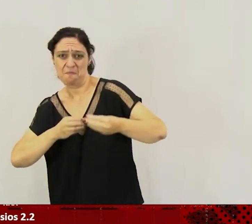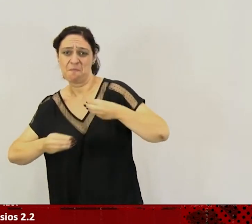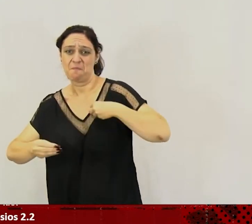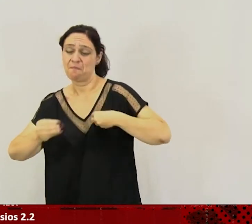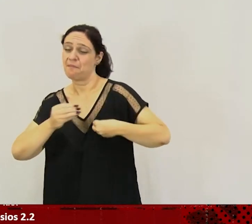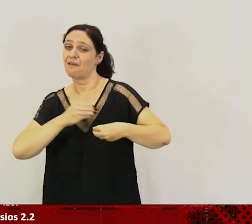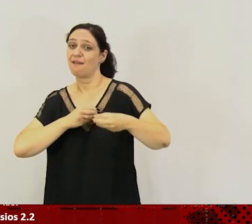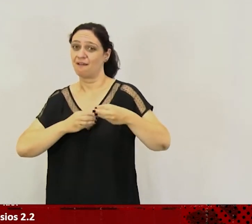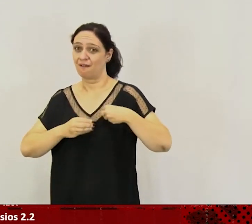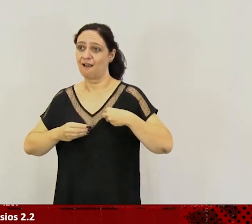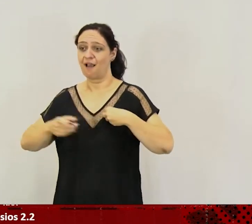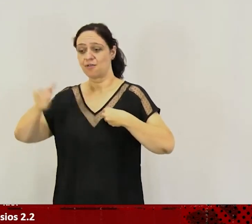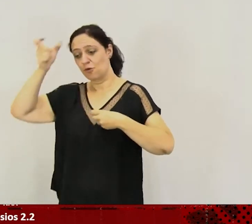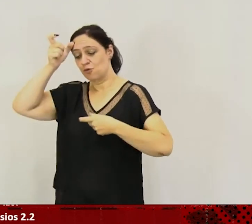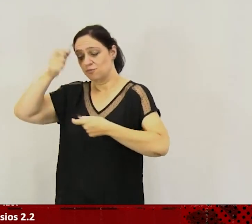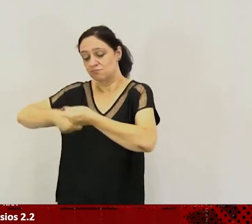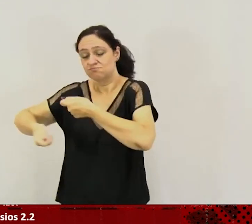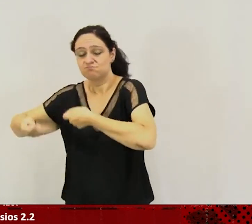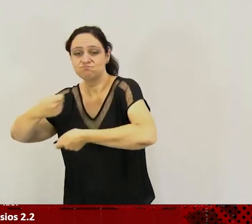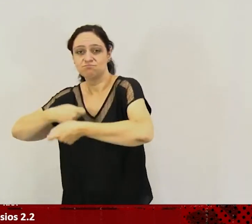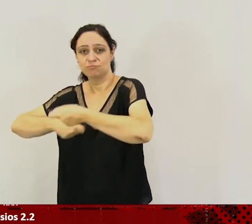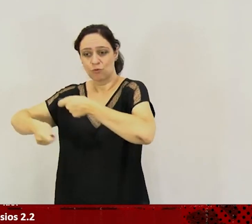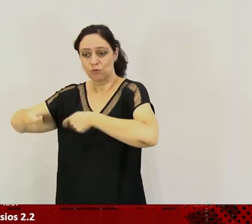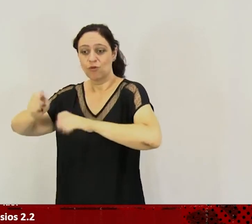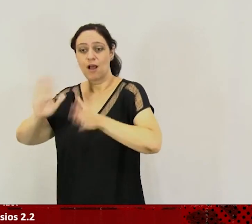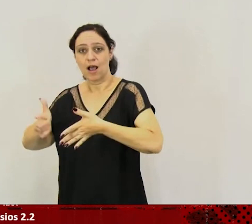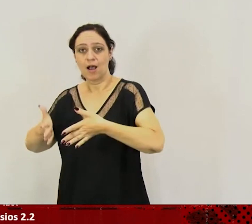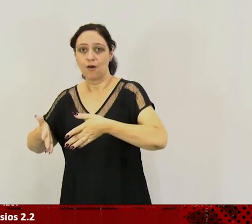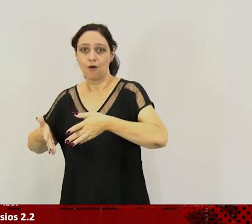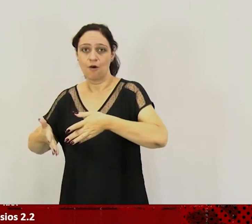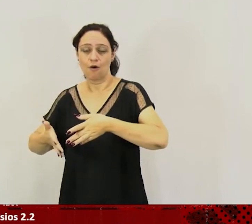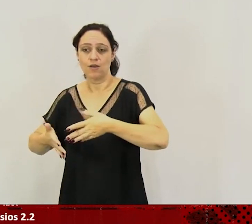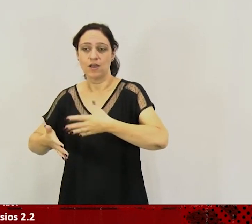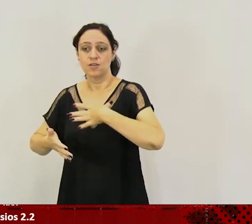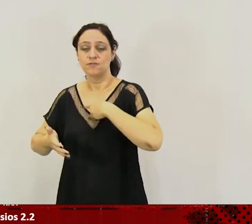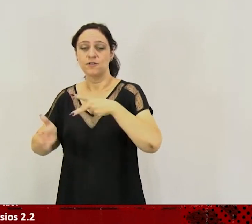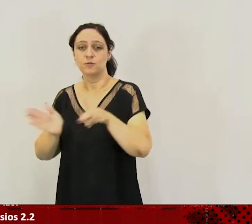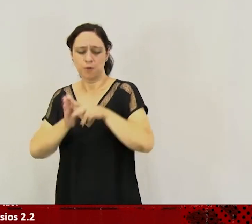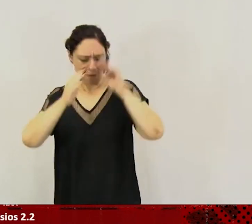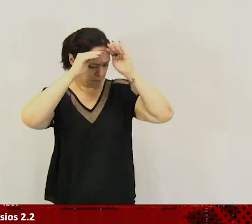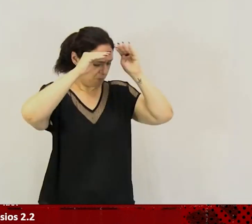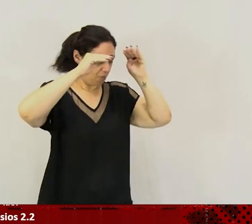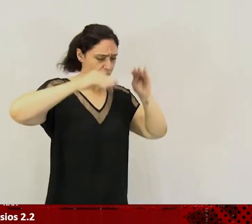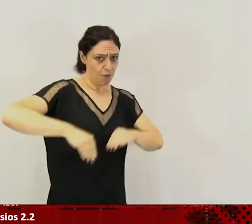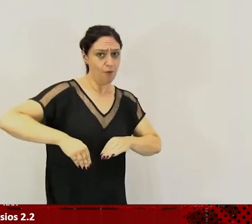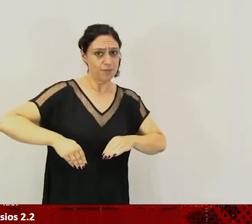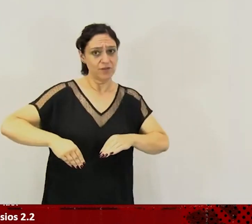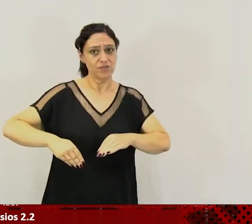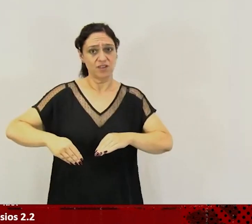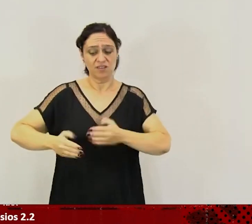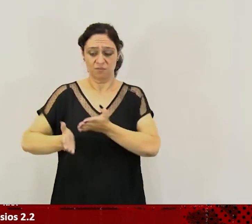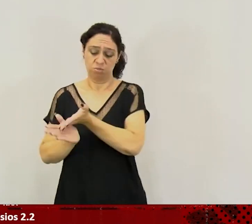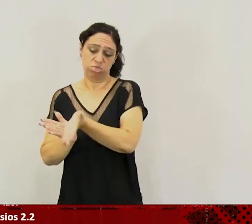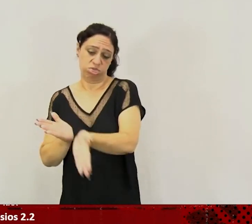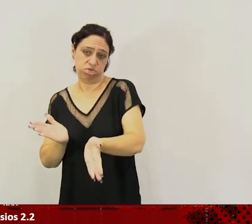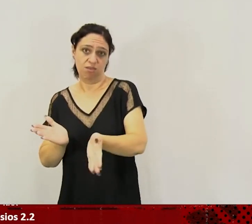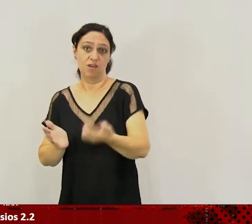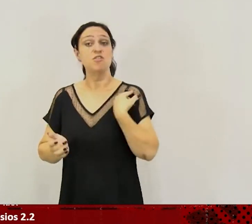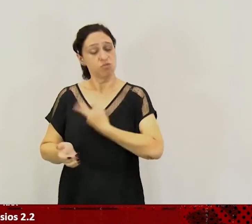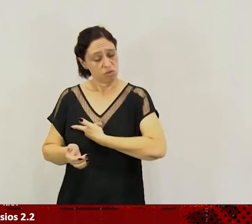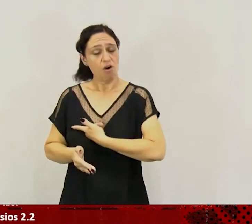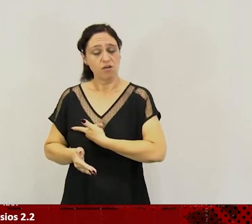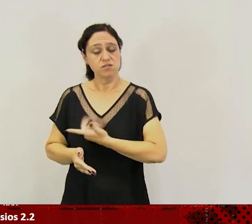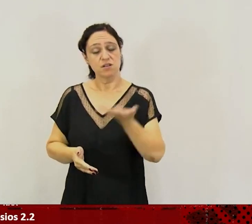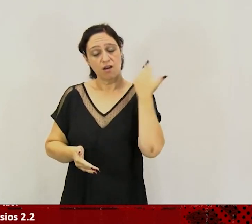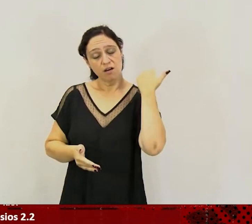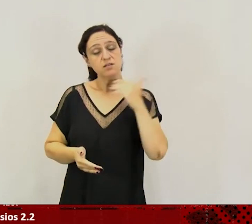espírito que agora atua nos filhos da desobediência. Essa era a nossa situação, nós